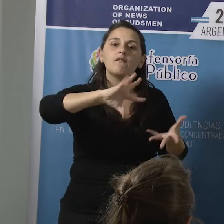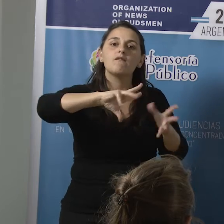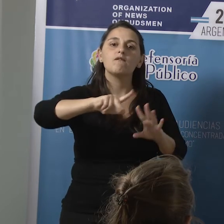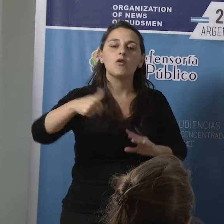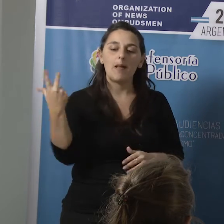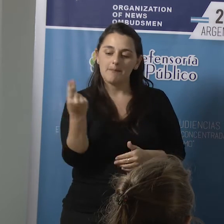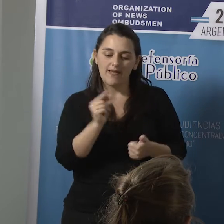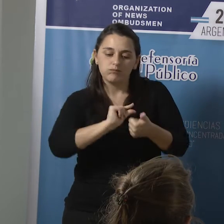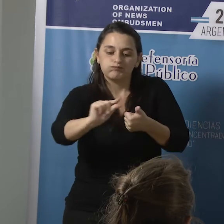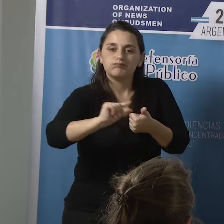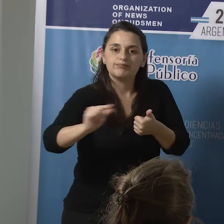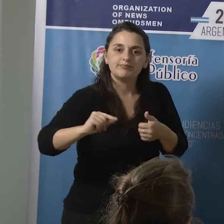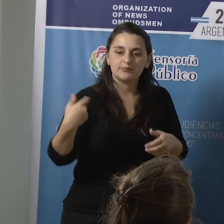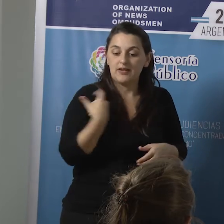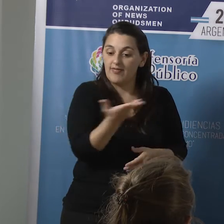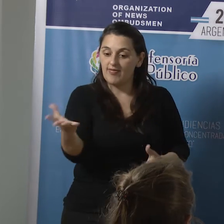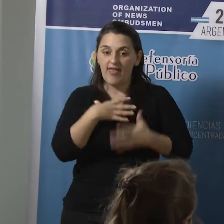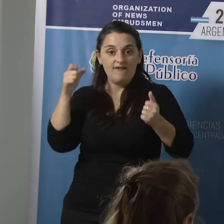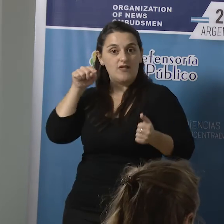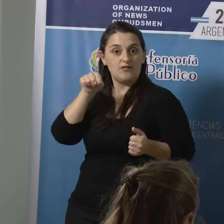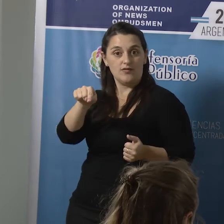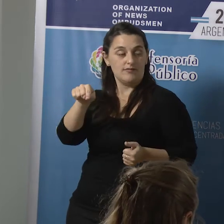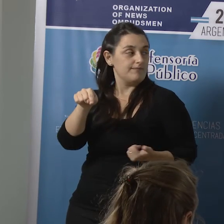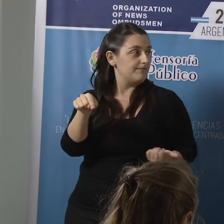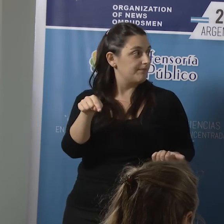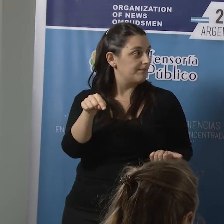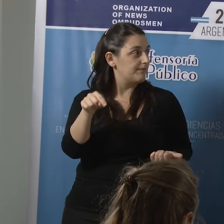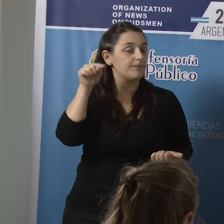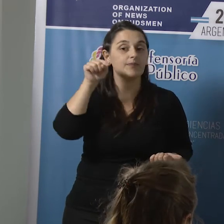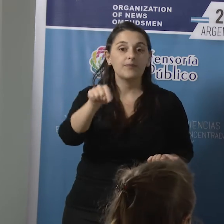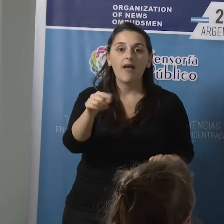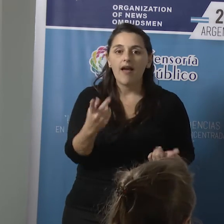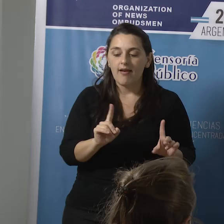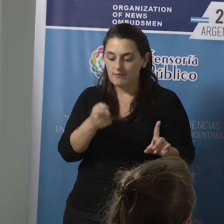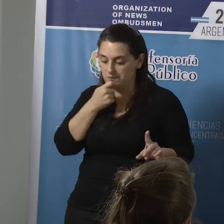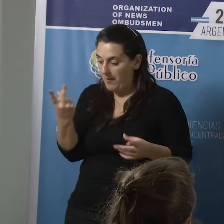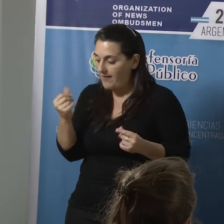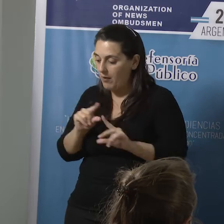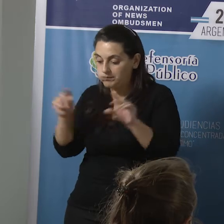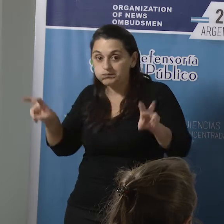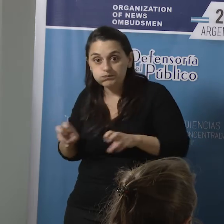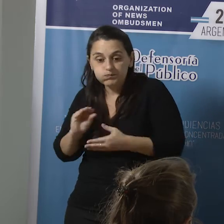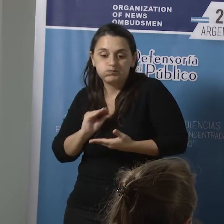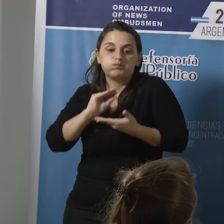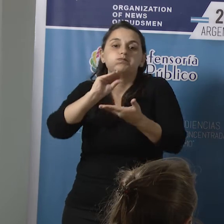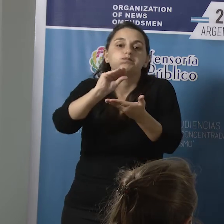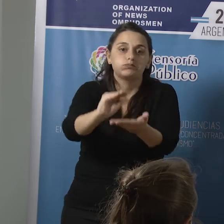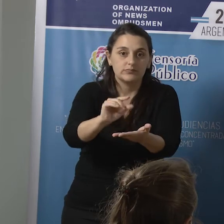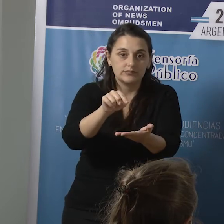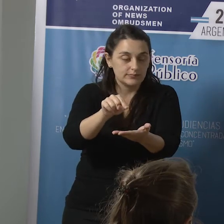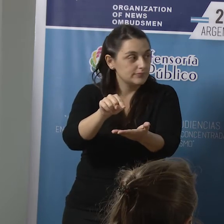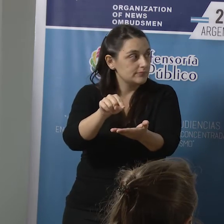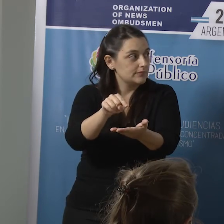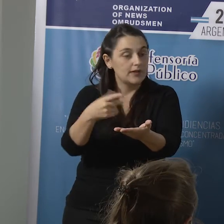de los recursos asignados a las defensorías de los televidentes en Colombia, toda vez que la partida que entrega la